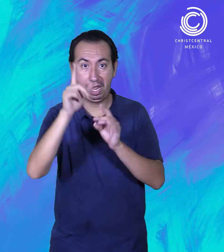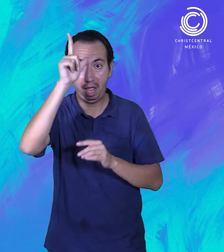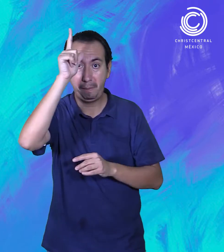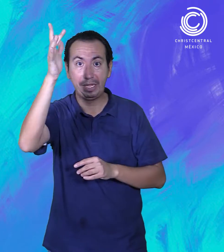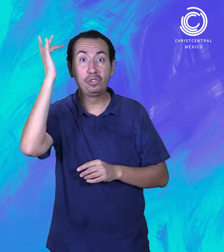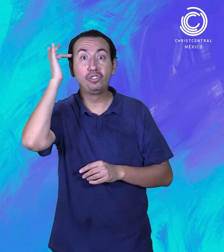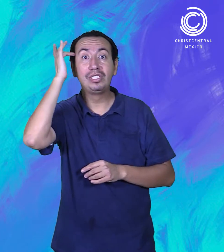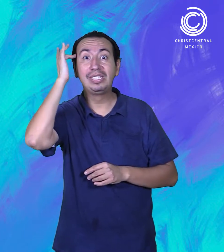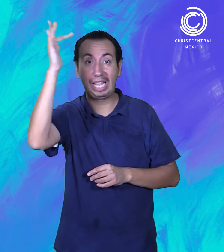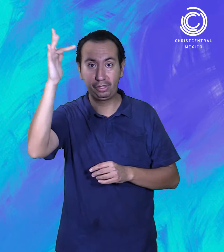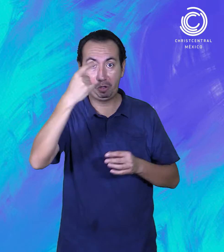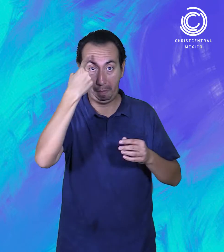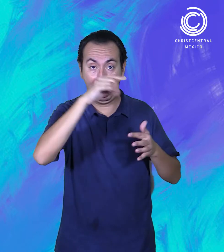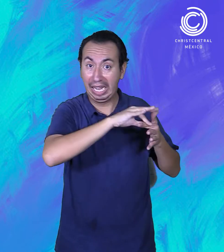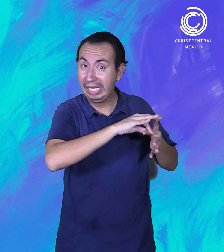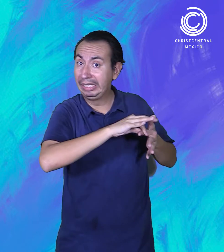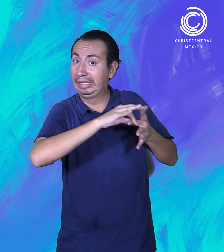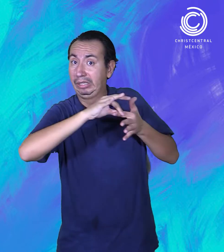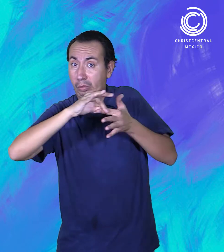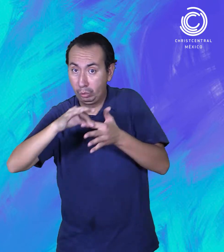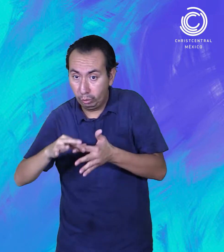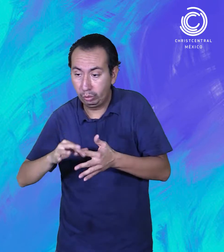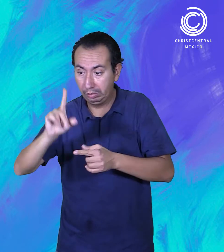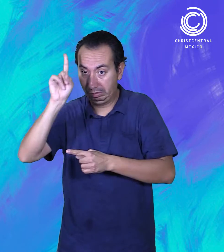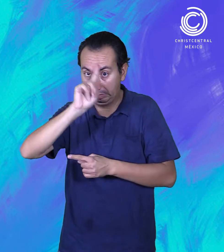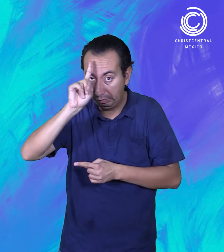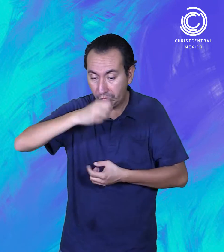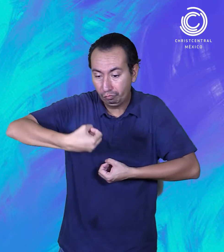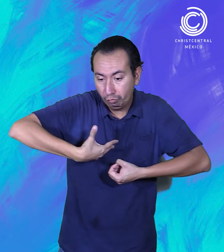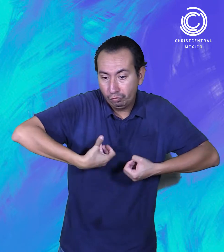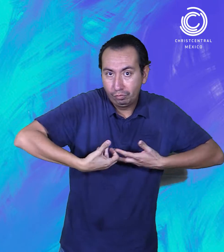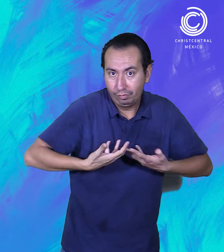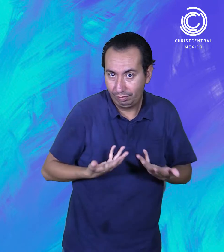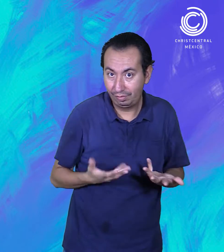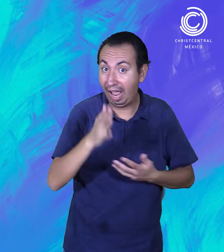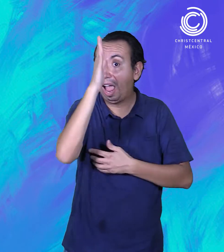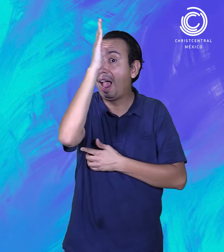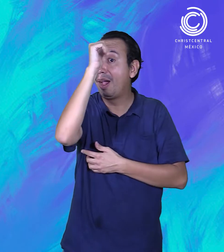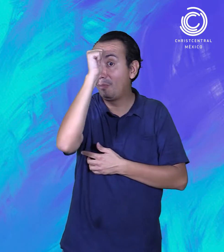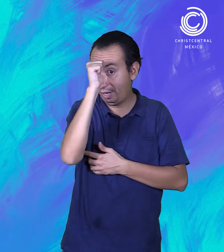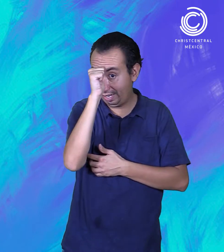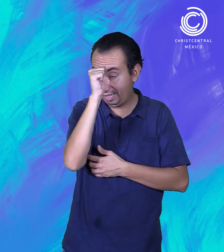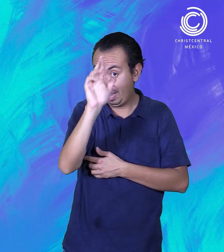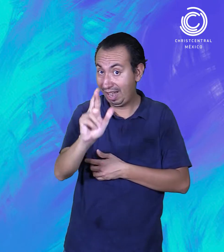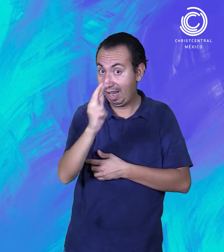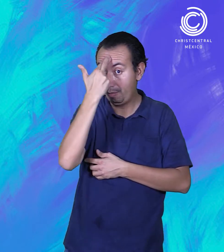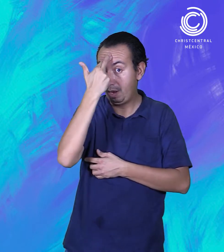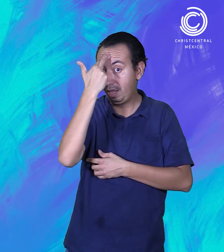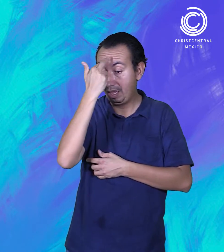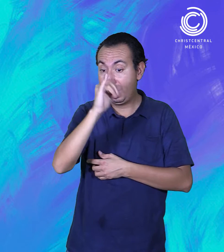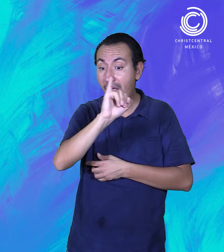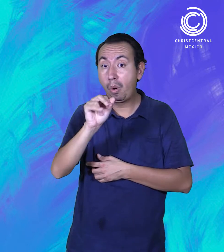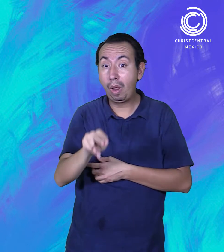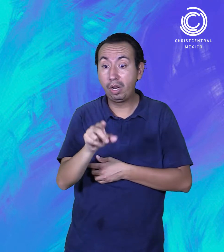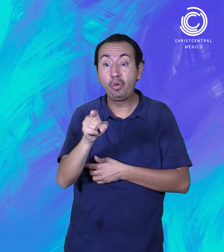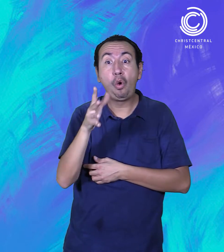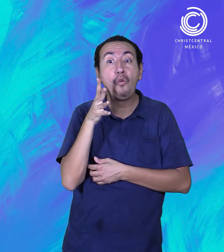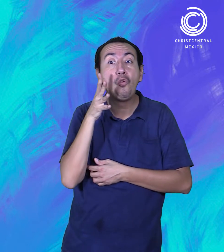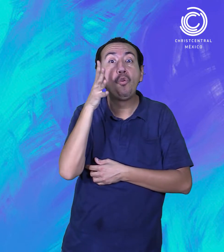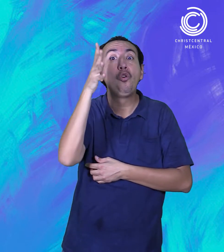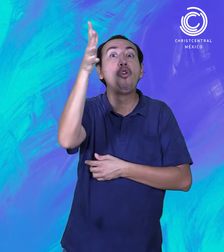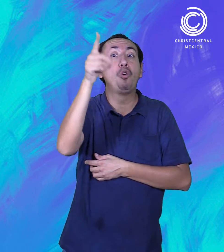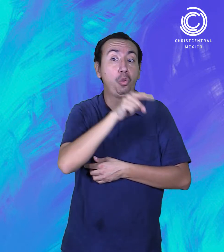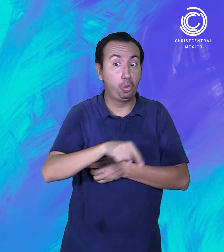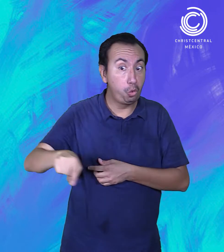Espíritu Santo vendría para guiarnos, el contexto es, recuérdenlo, Jesús está diciendo, les vendrán tiempos difíciles en los